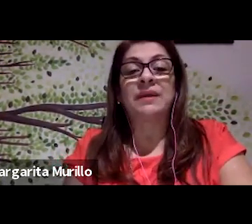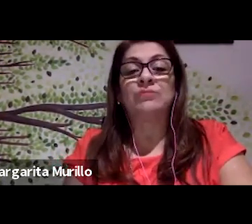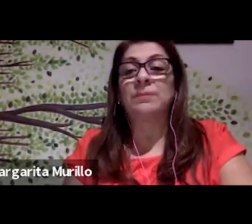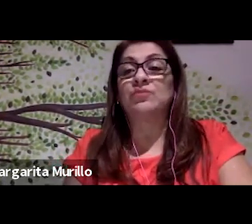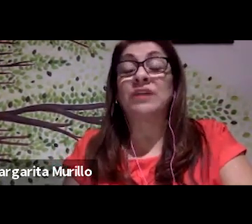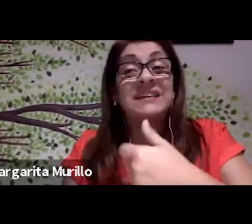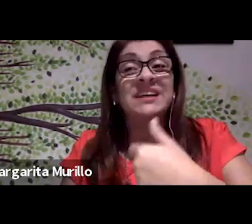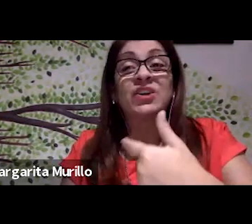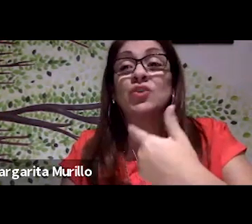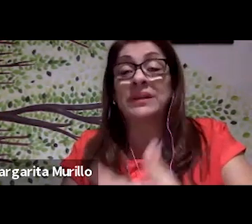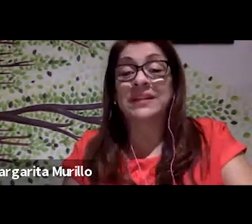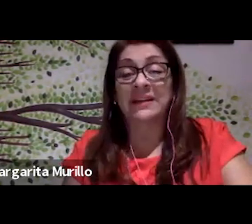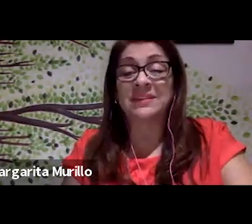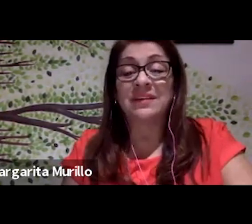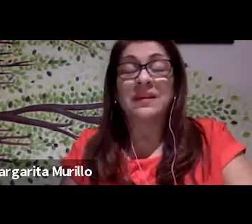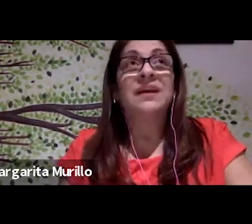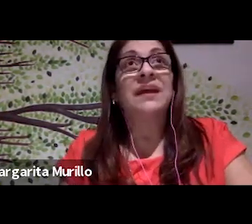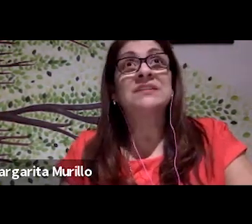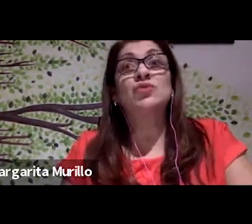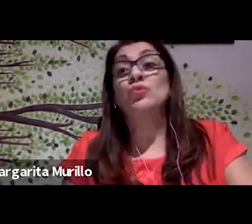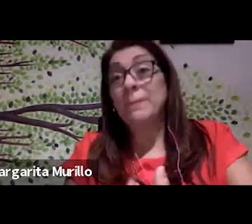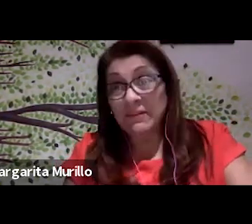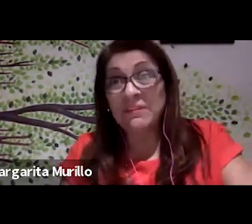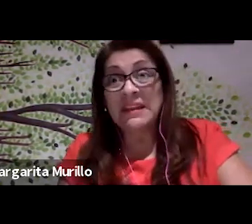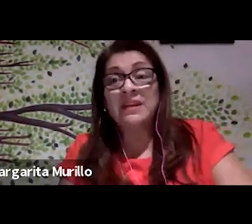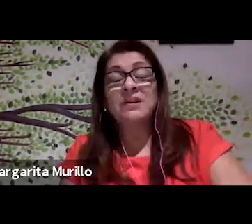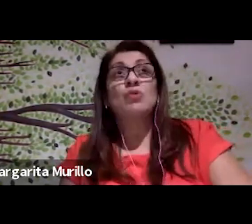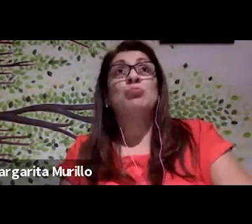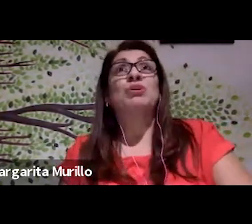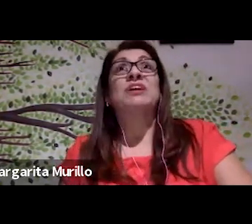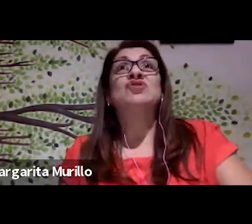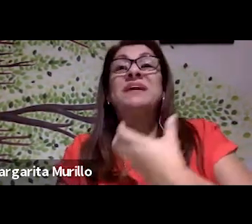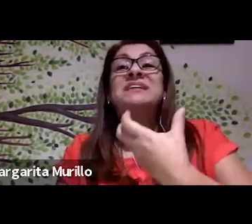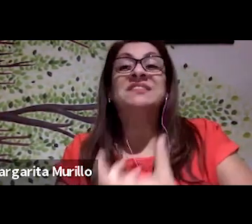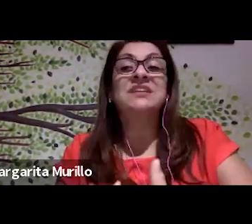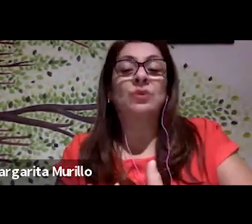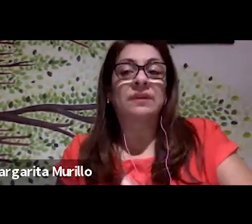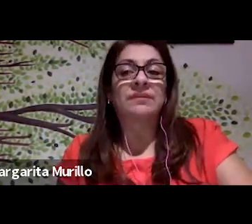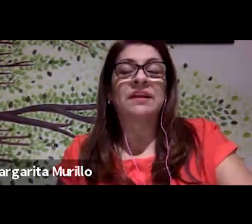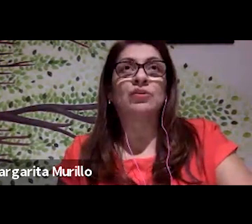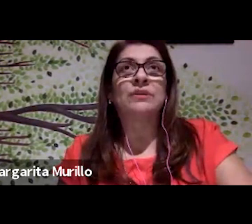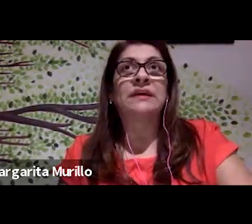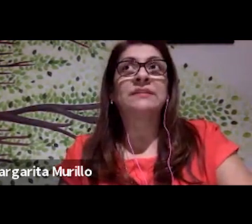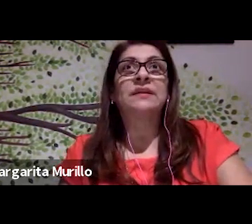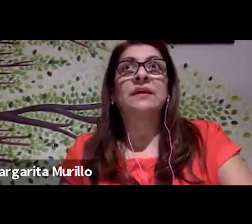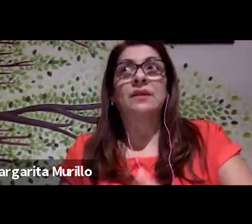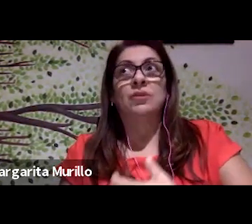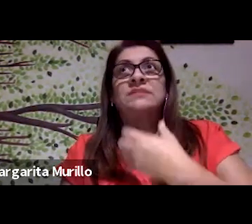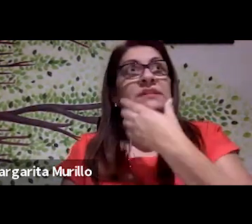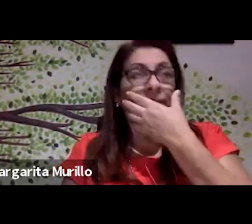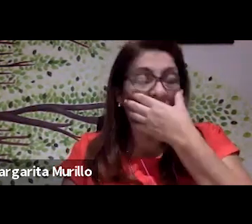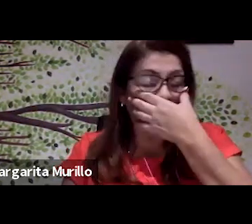lastimar a otra persona esa crueldad es una parafilia porque yo me excito a través de la crueldad